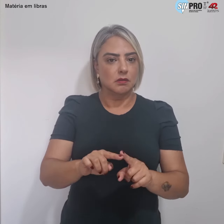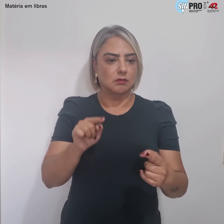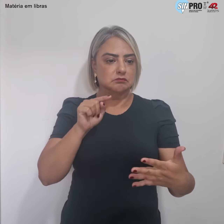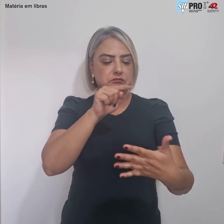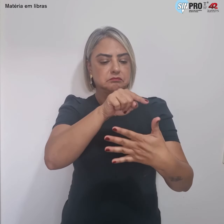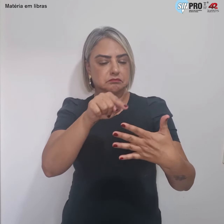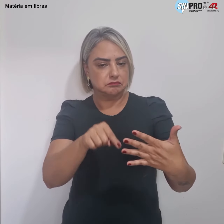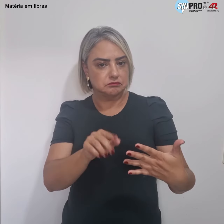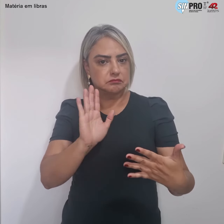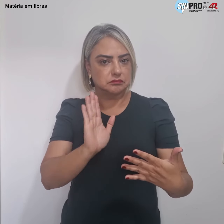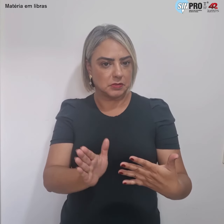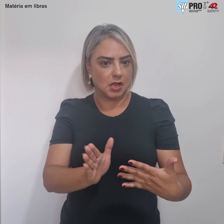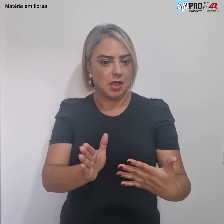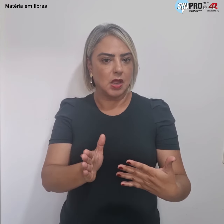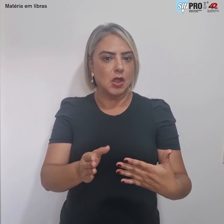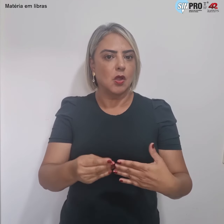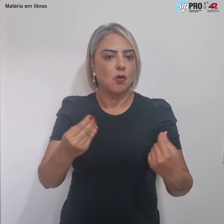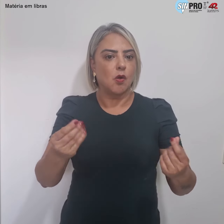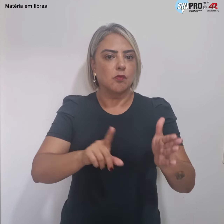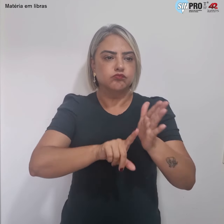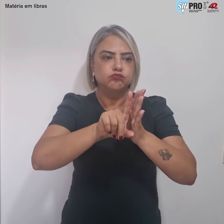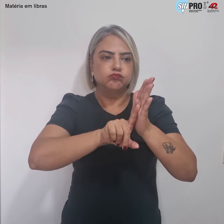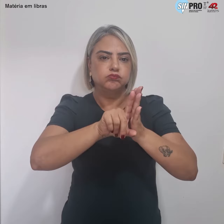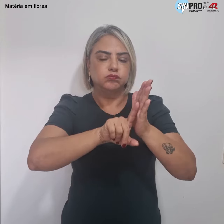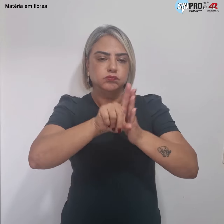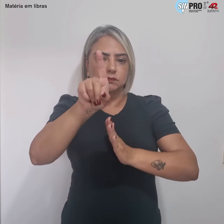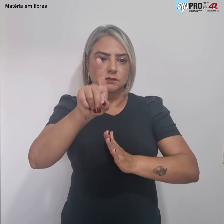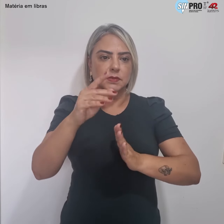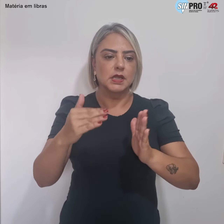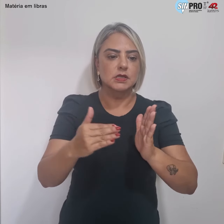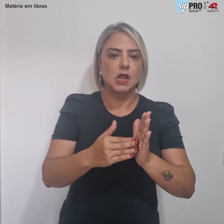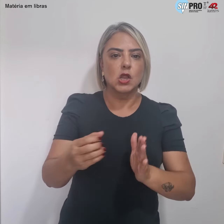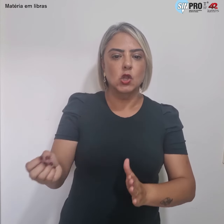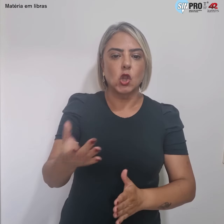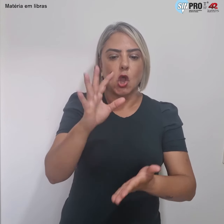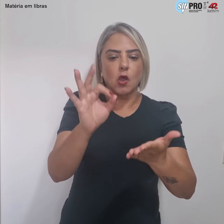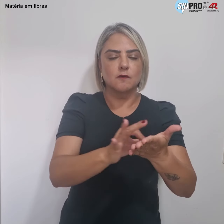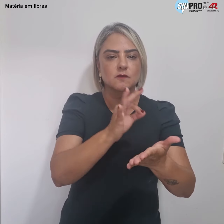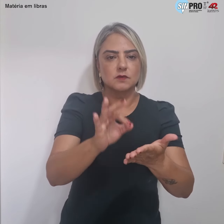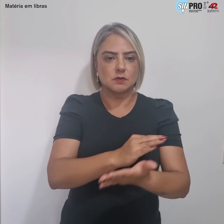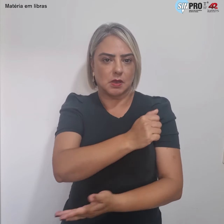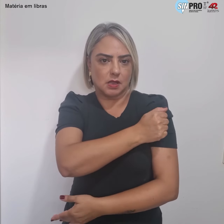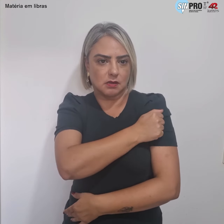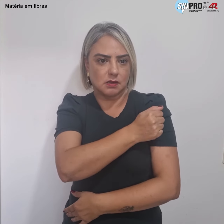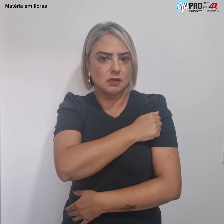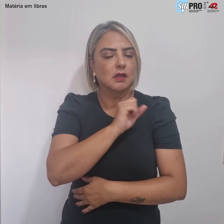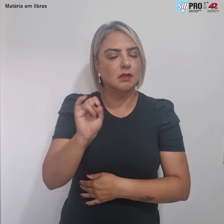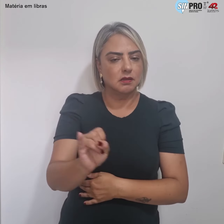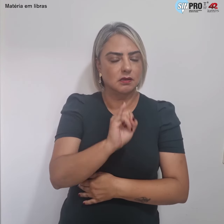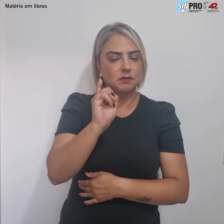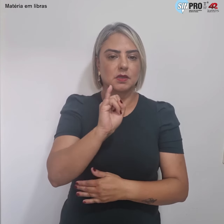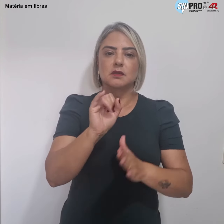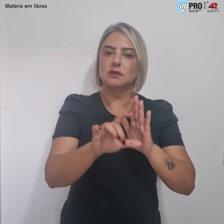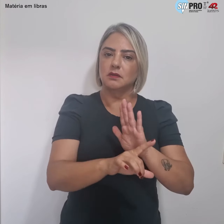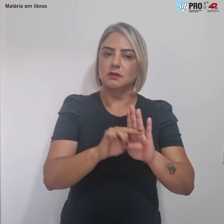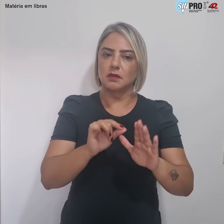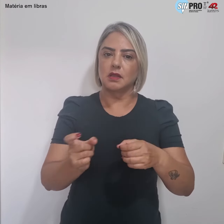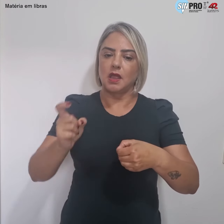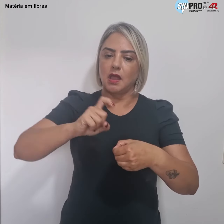motivos já expostos, como alta da inflação e chegada de novos estudantes, é importante destacar que o retorno